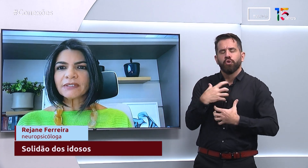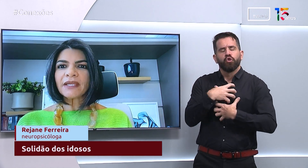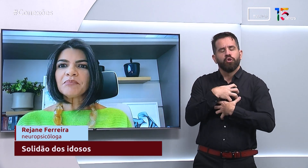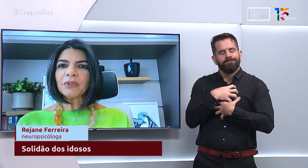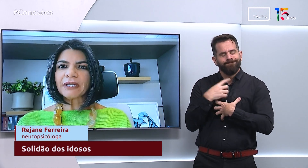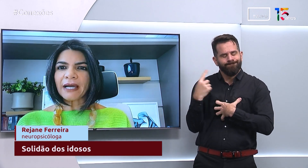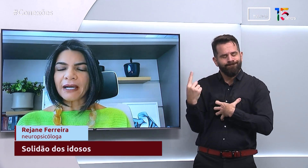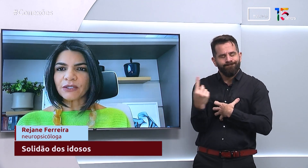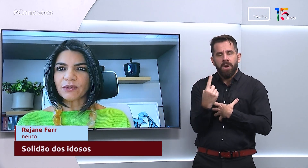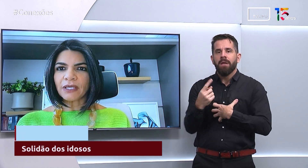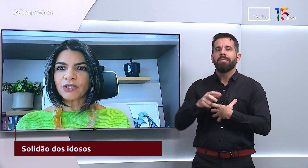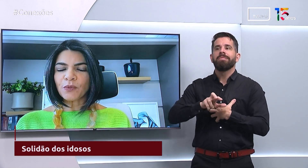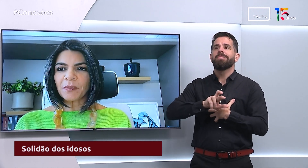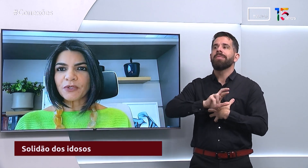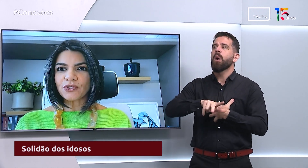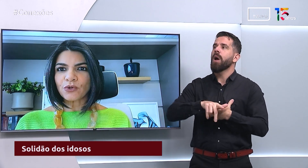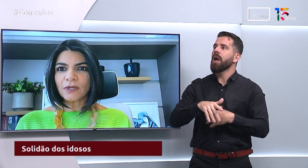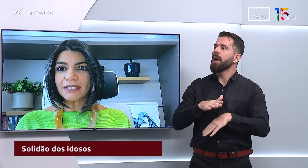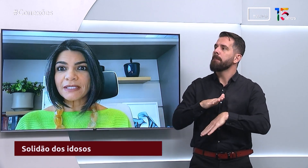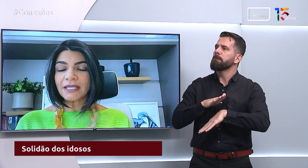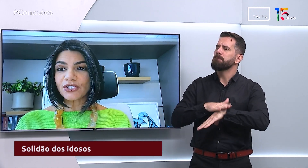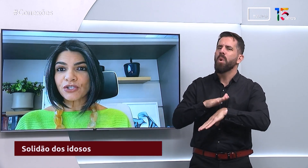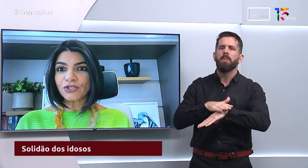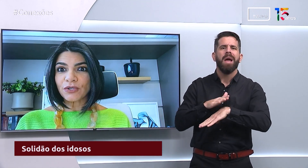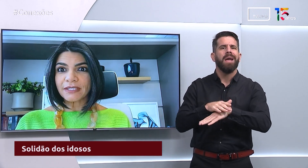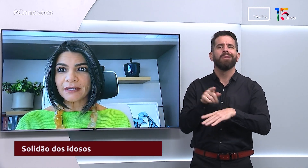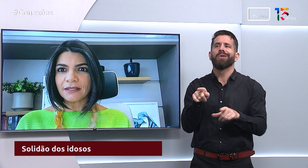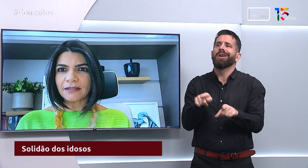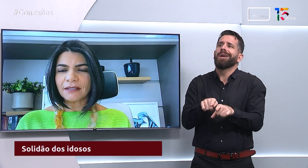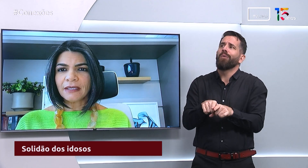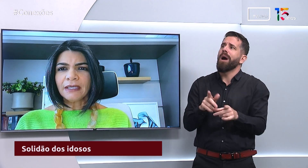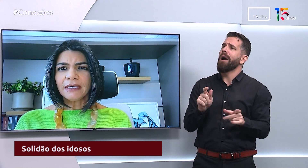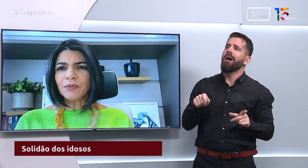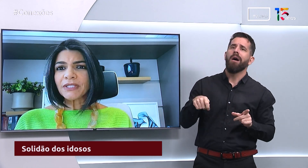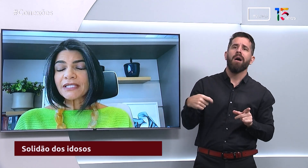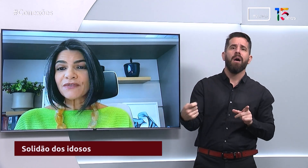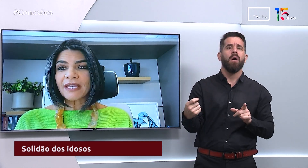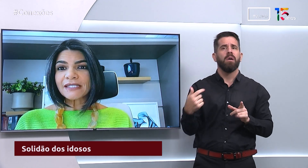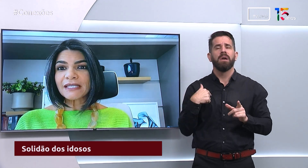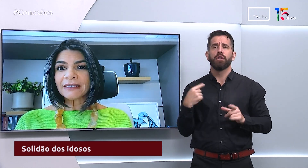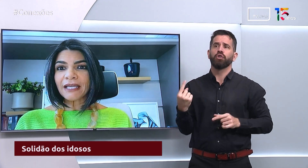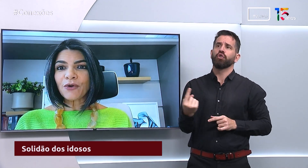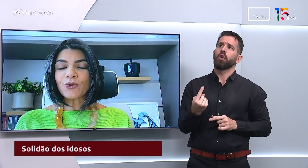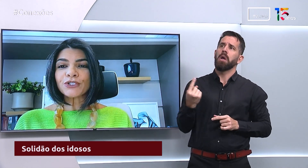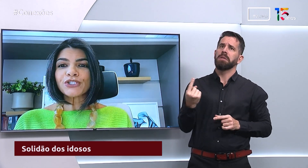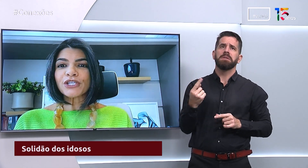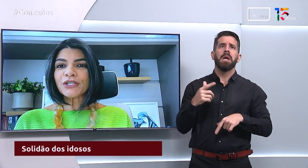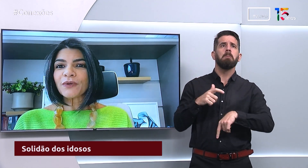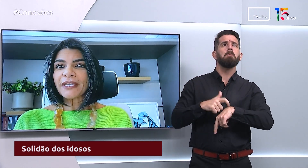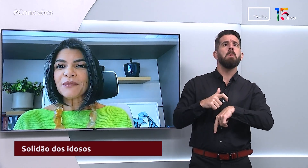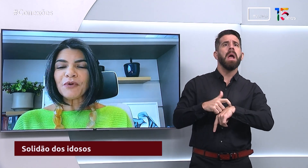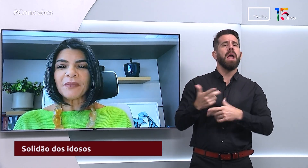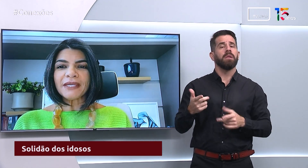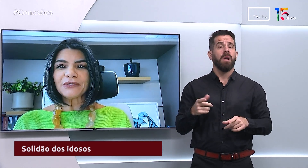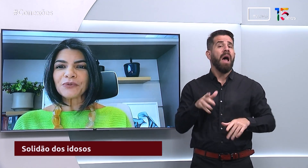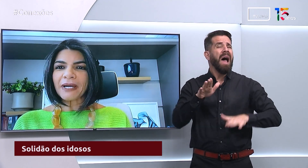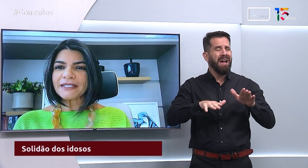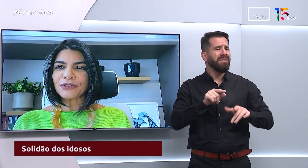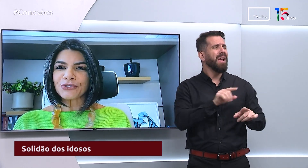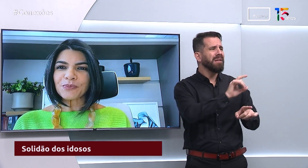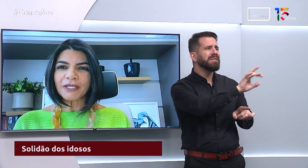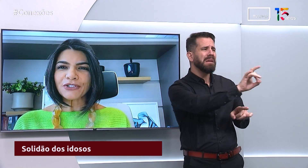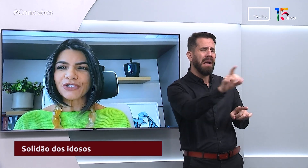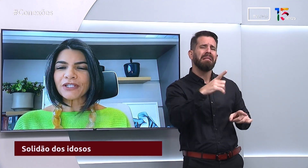momento temporário em que uma pessoa esteja sozinha e muitas vezes até curtindo aquele momento